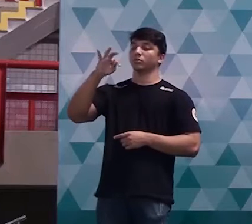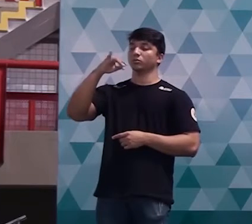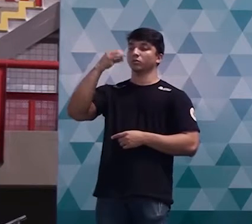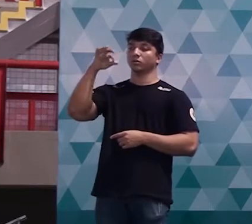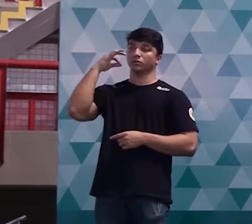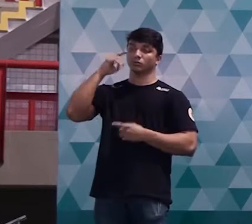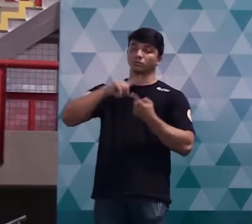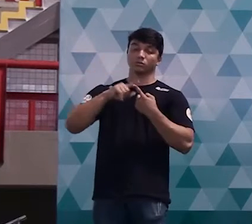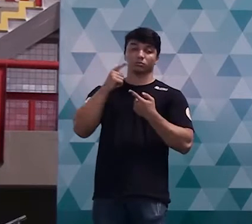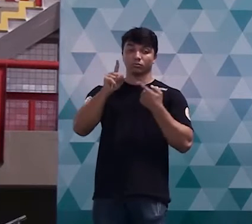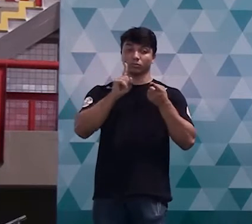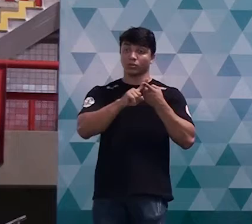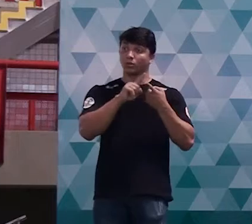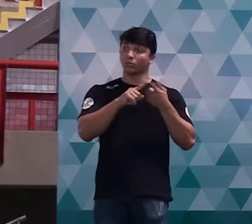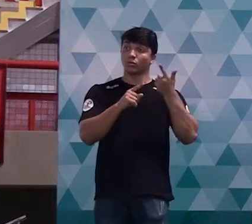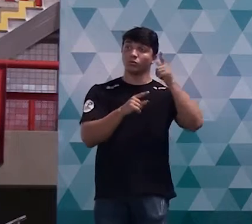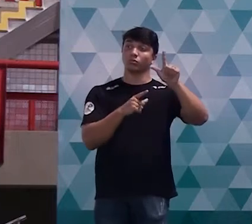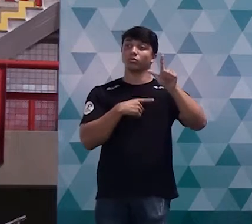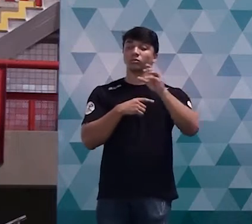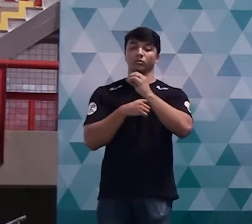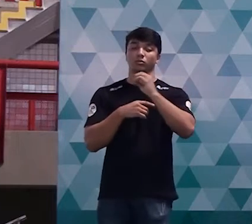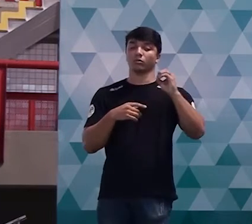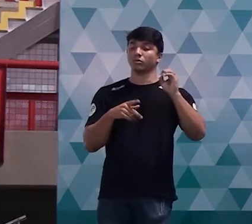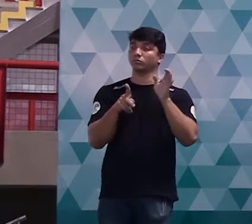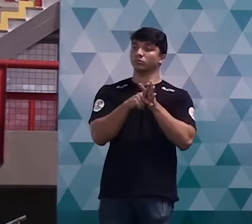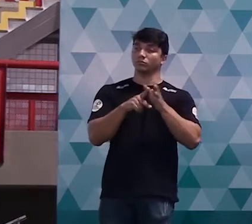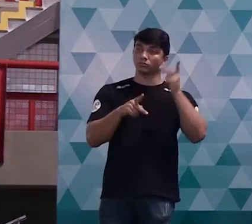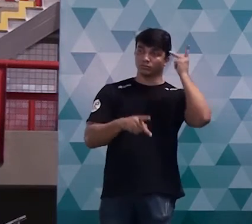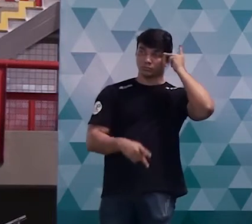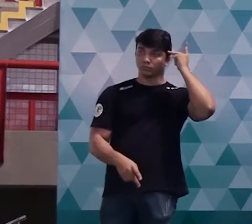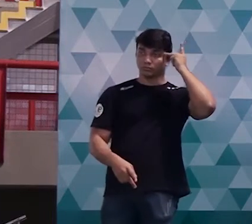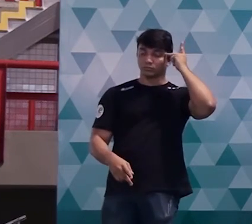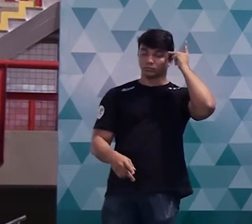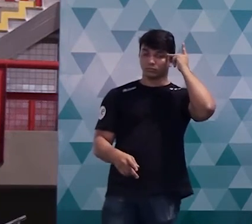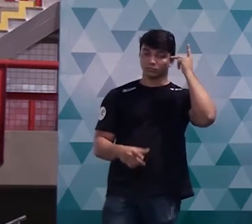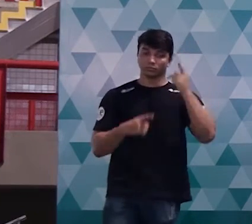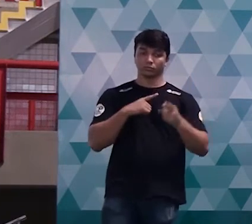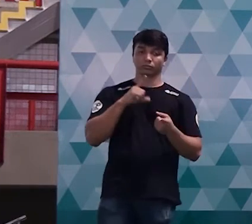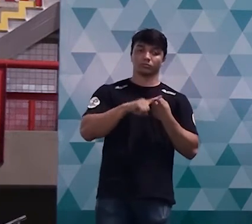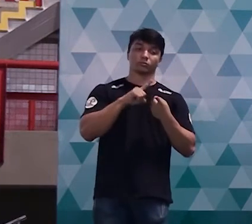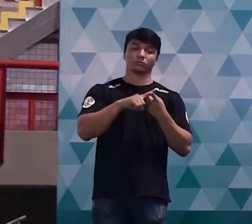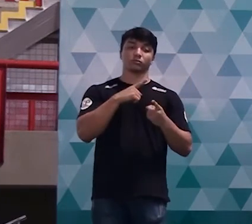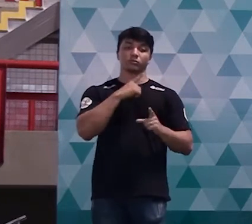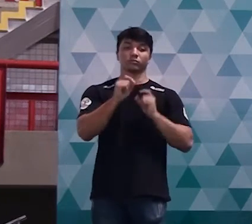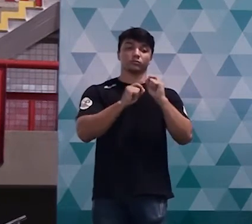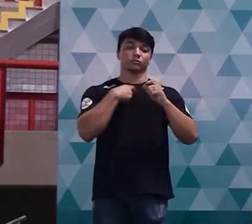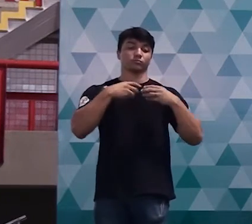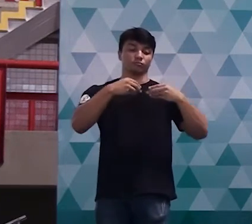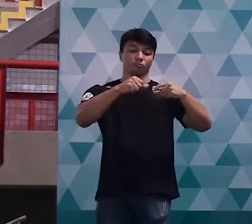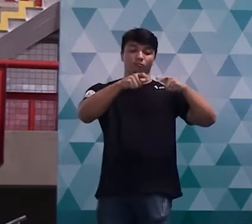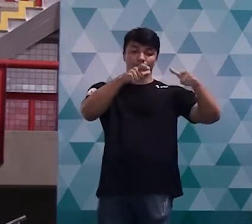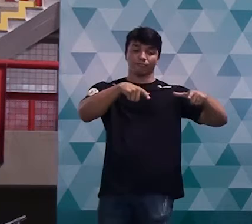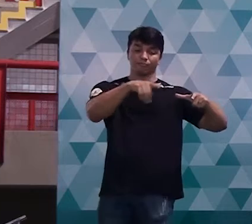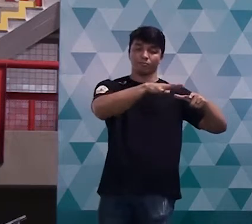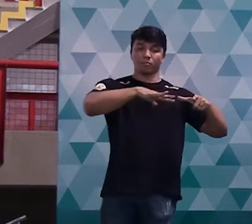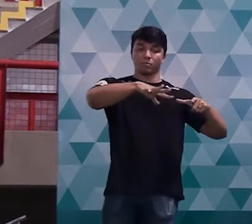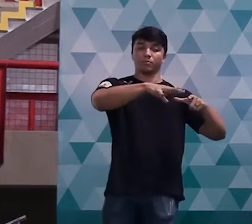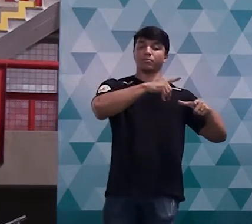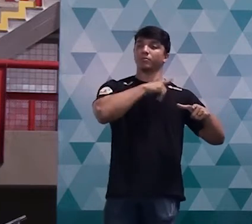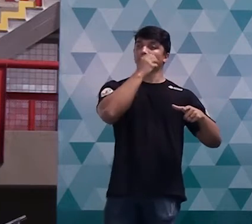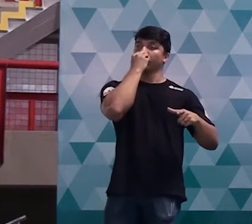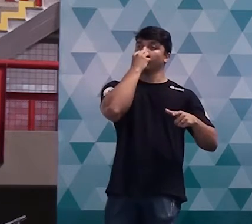Paraíba, mas também se desenvolveu no Oeste Paulista, porque no Oeste Paulista tinha uma terra